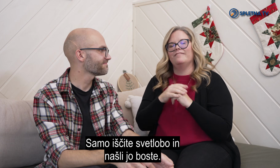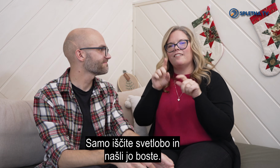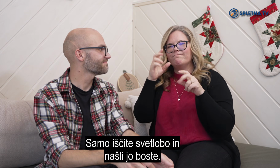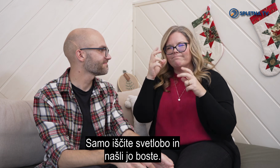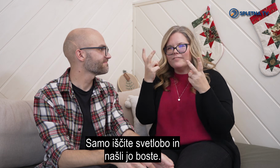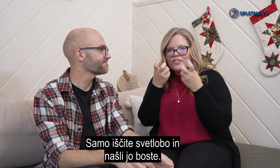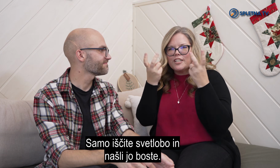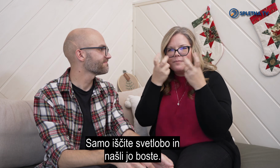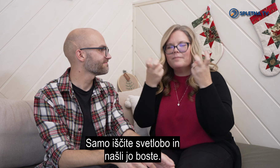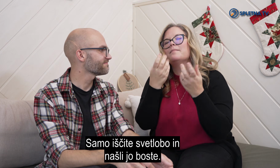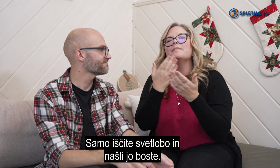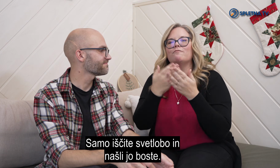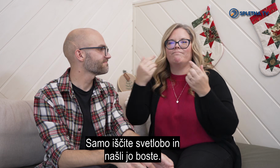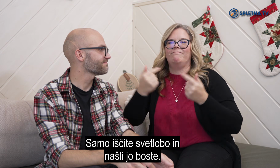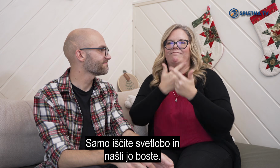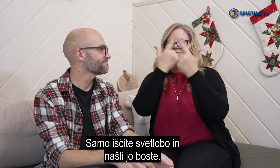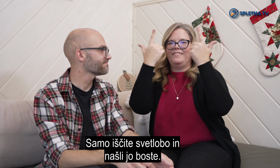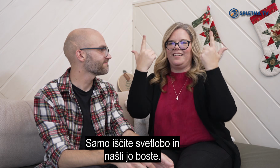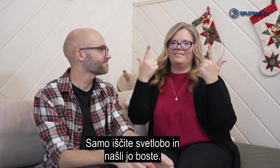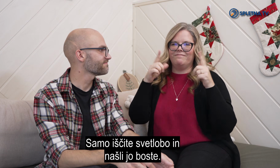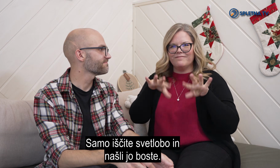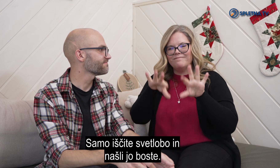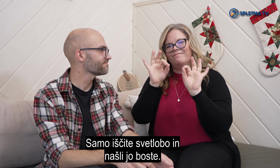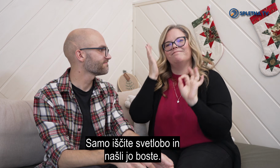Samo iščite svetlobo in našli jo boste.